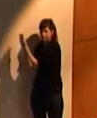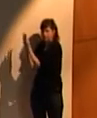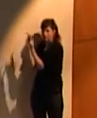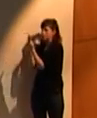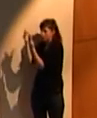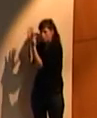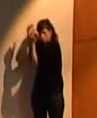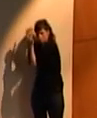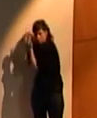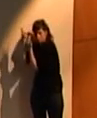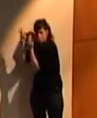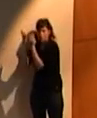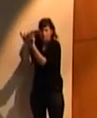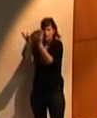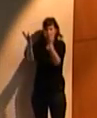l'espace.